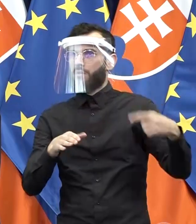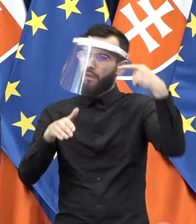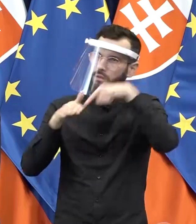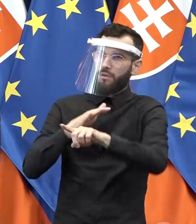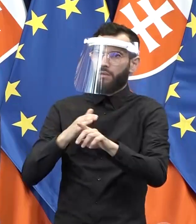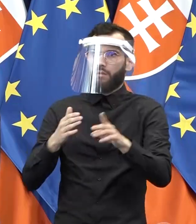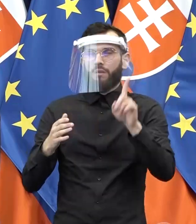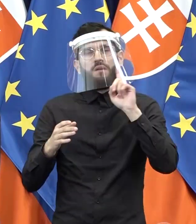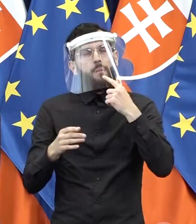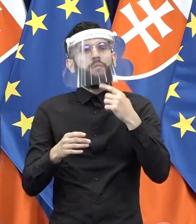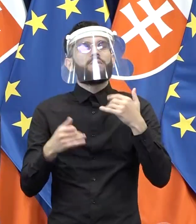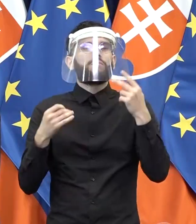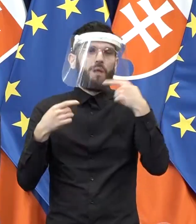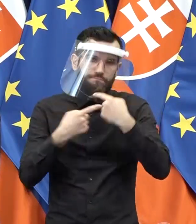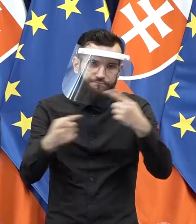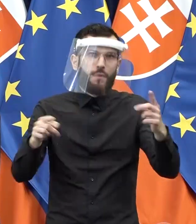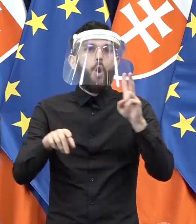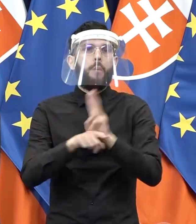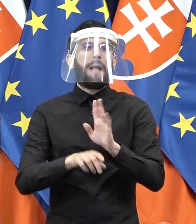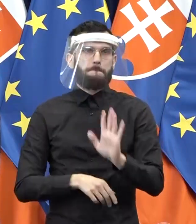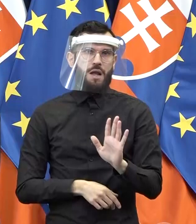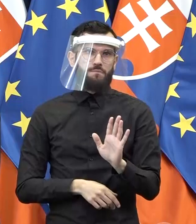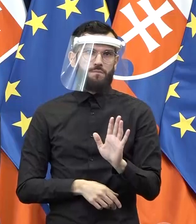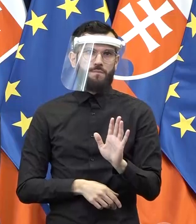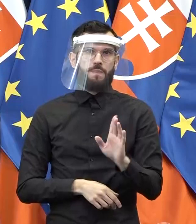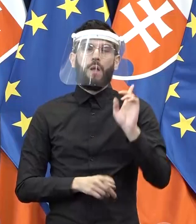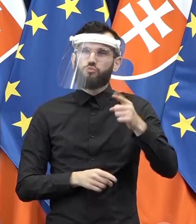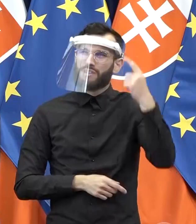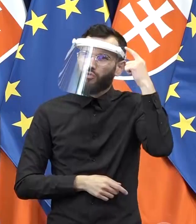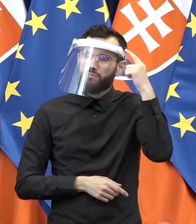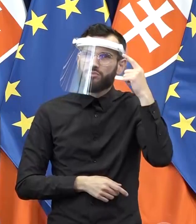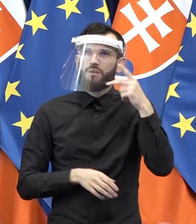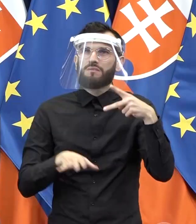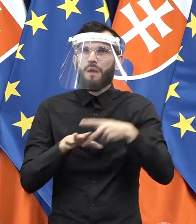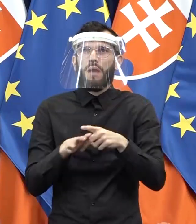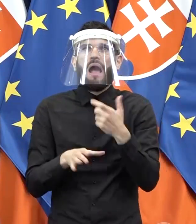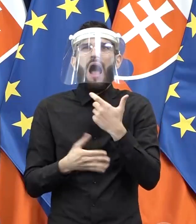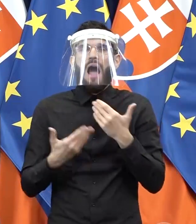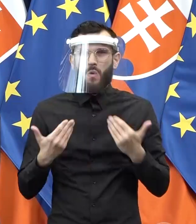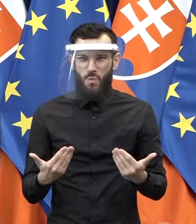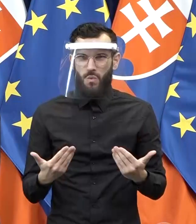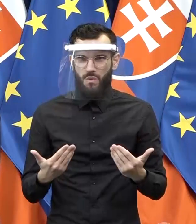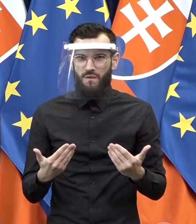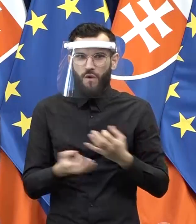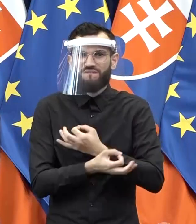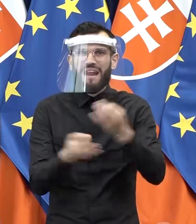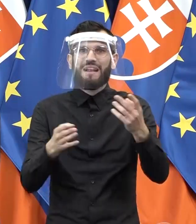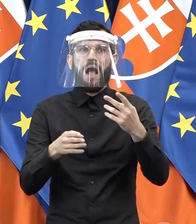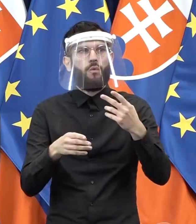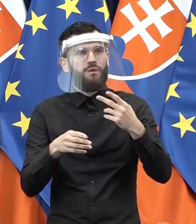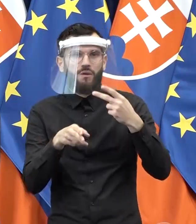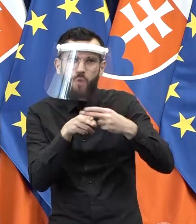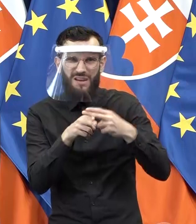hovoríme, že toto opatrenie príjmame. Zároveň jedným dýchom musíme rozmýšľať nad tým, ako zabezpečíme ten verejný poriadok a